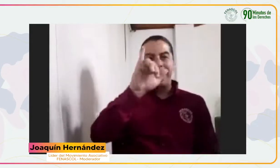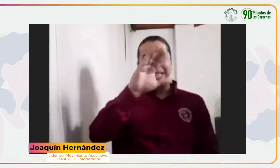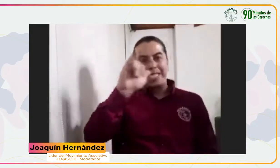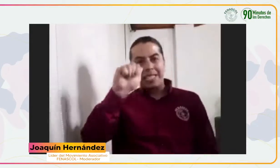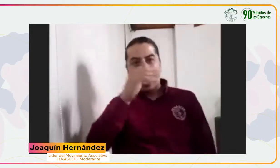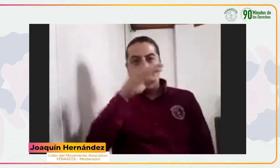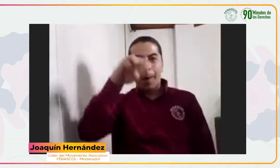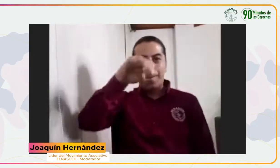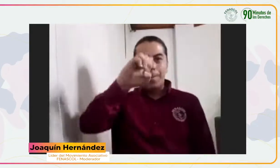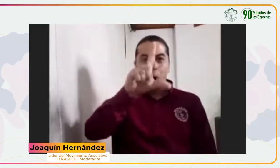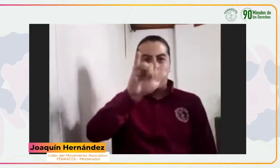como